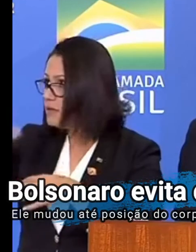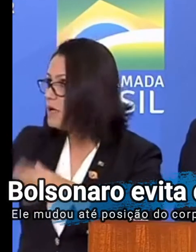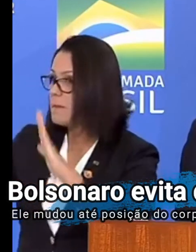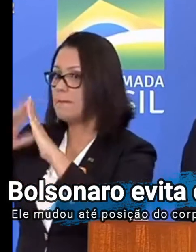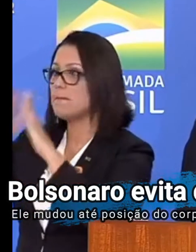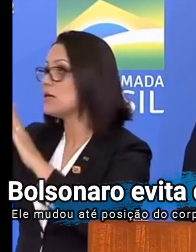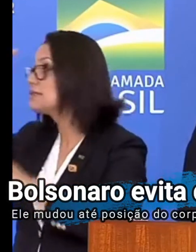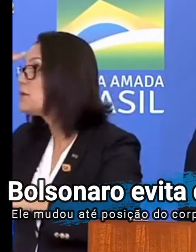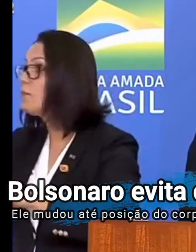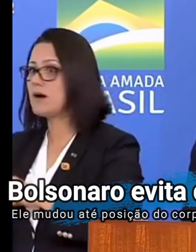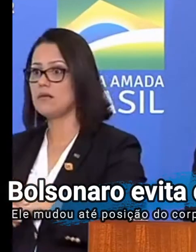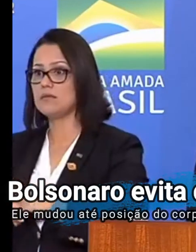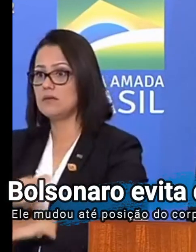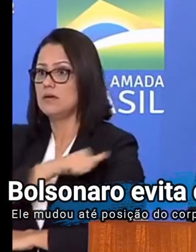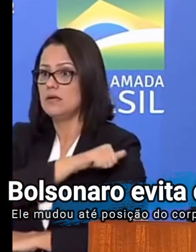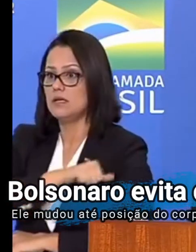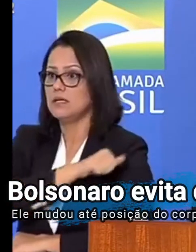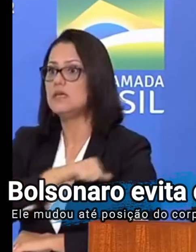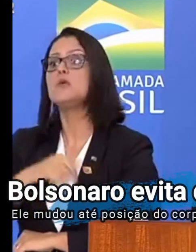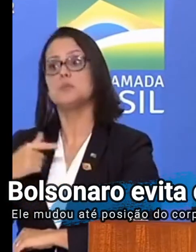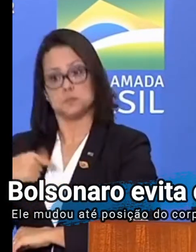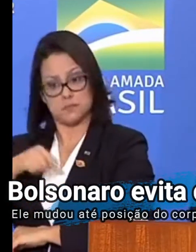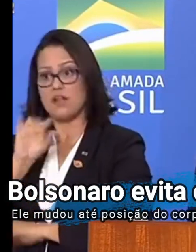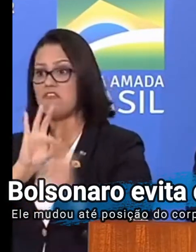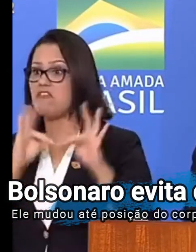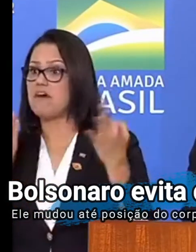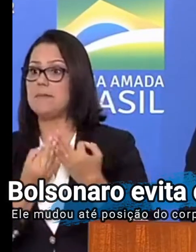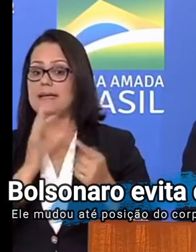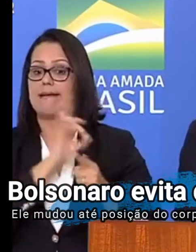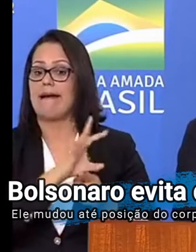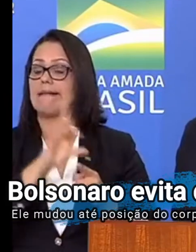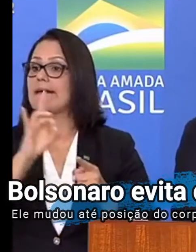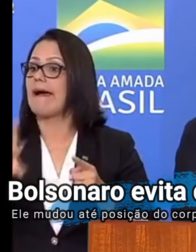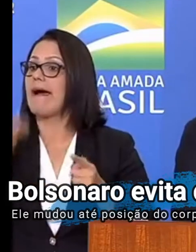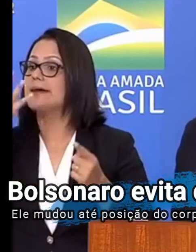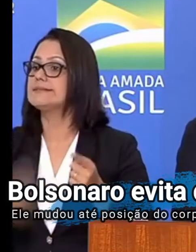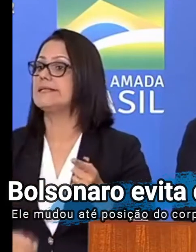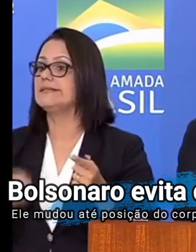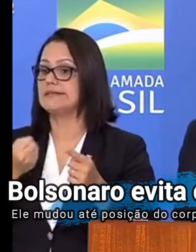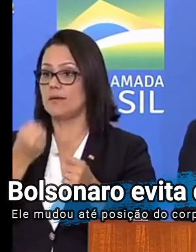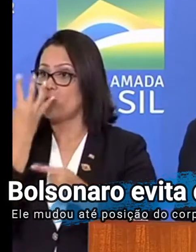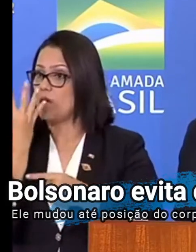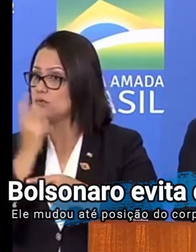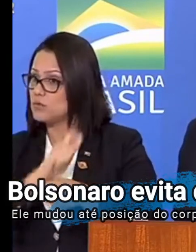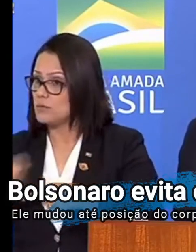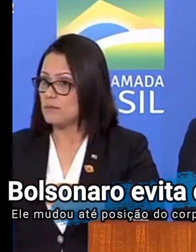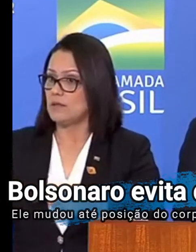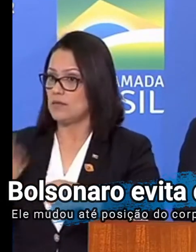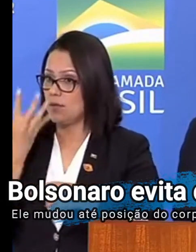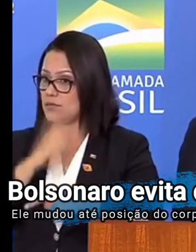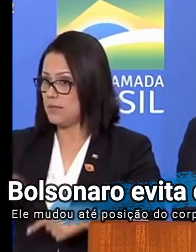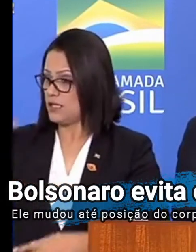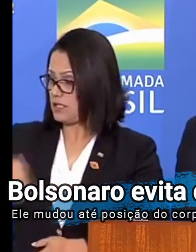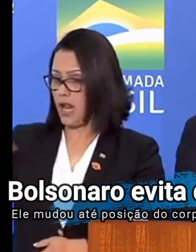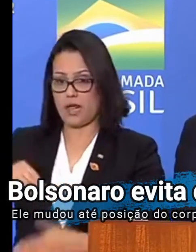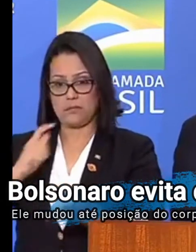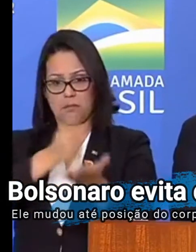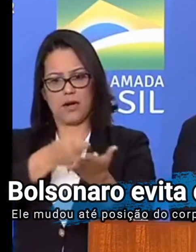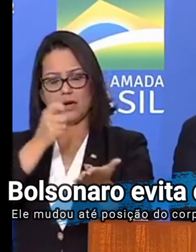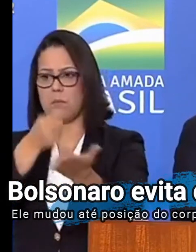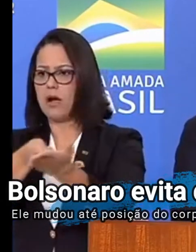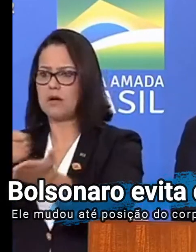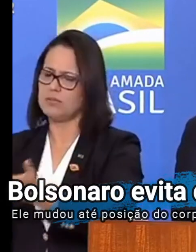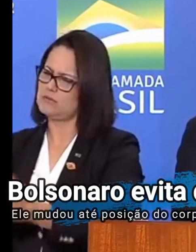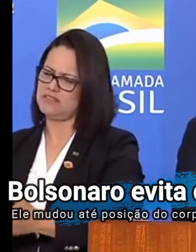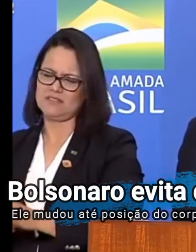paulo rio de f estão ganhando por cabeça seguro defeso quatro meses por ano um salário mínimo é